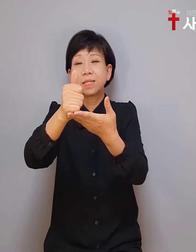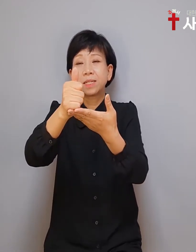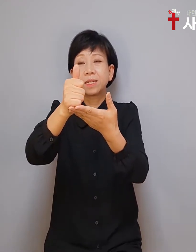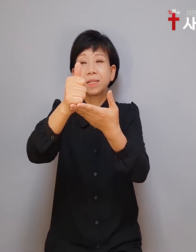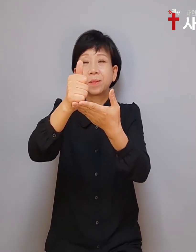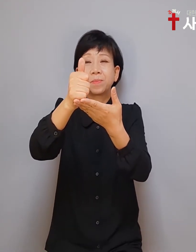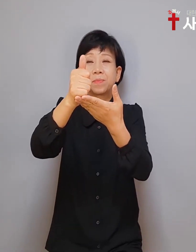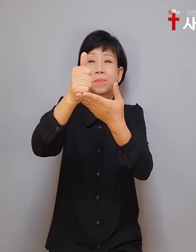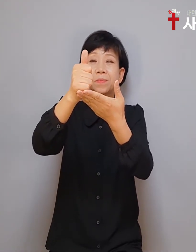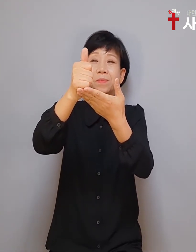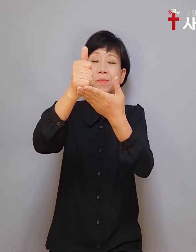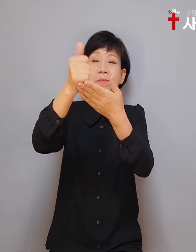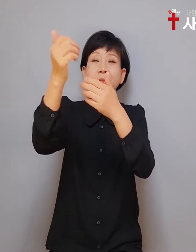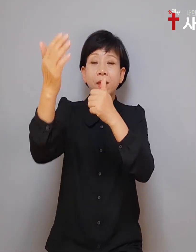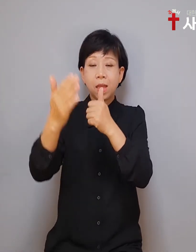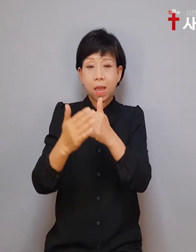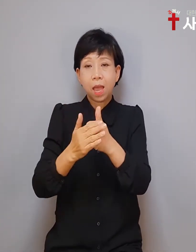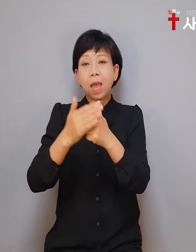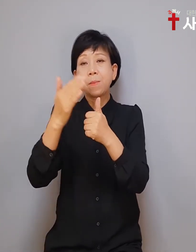하나님